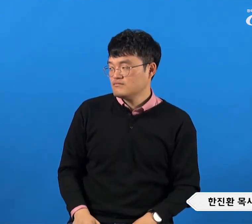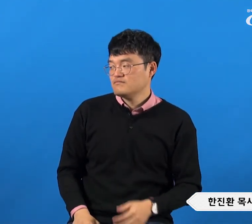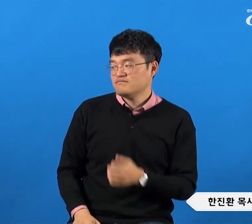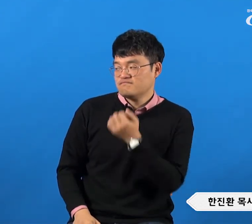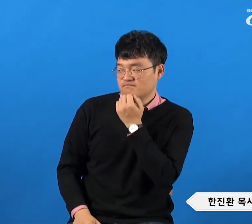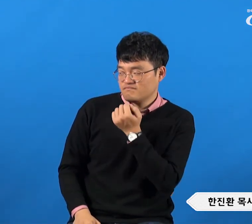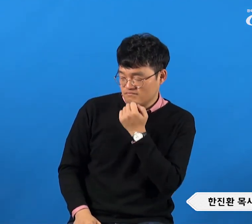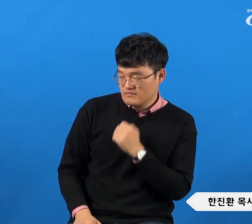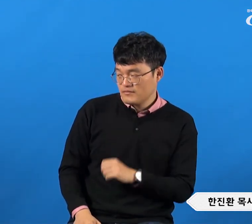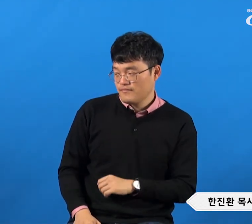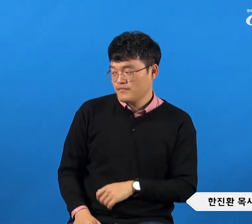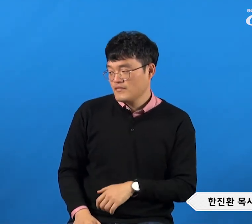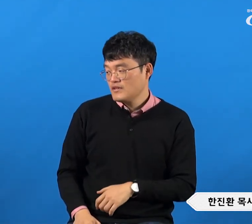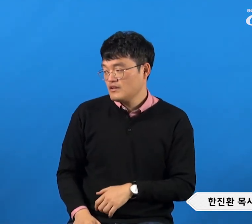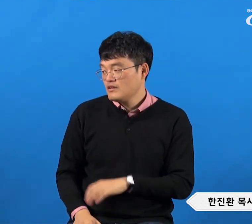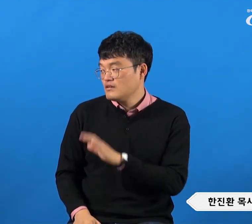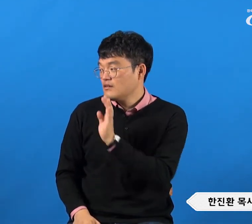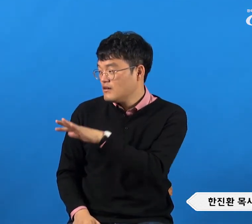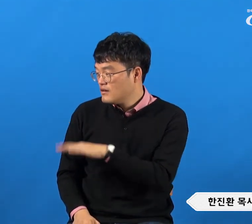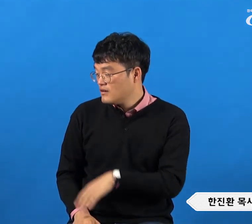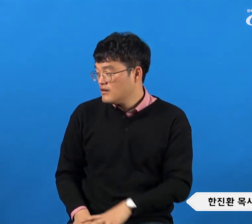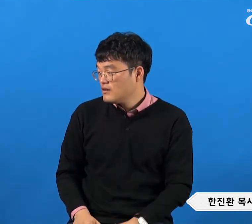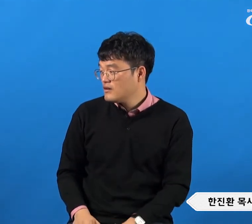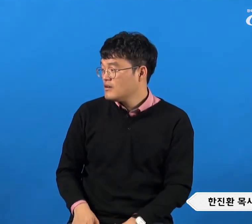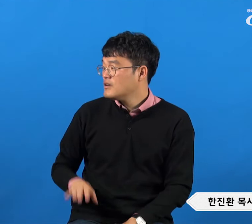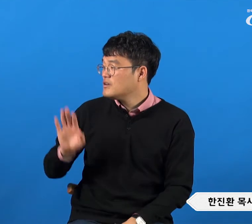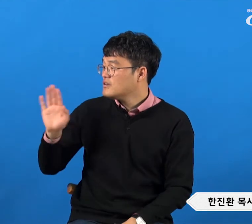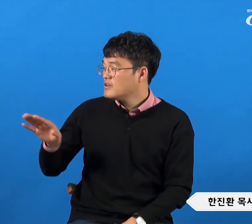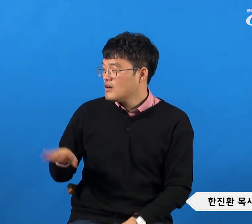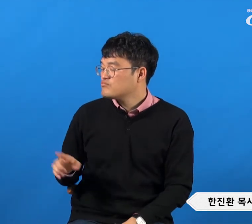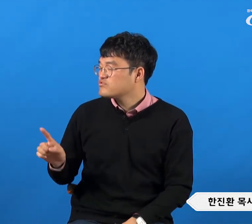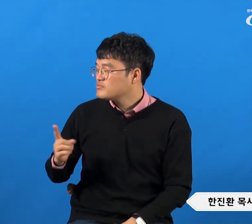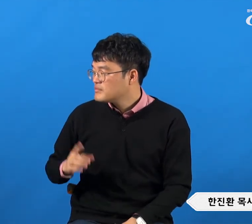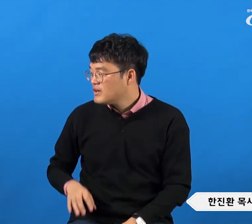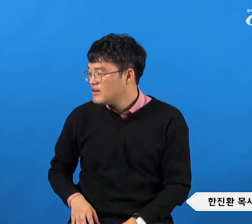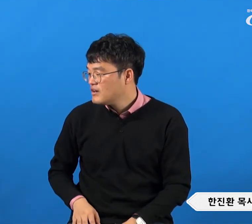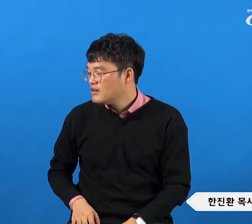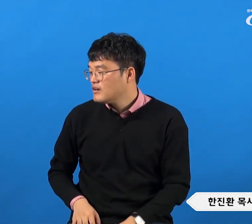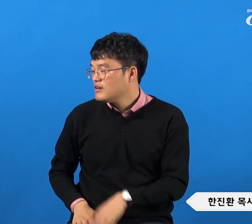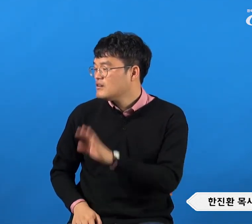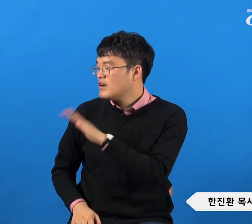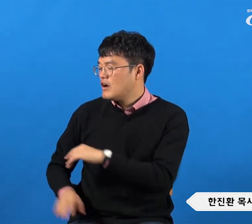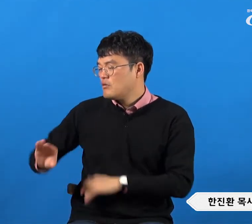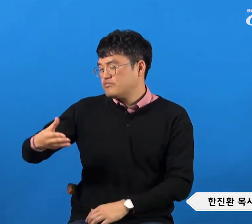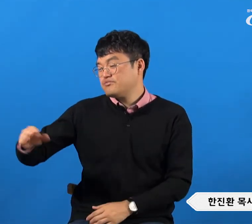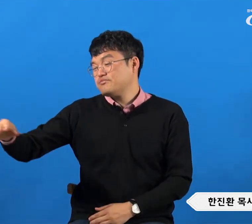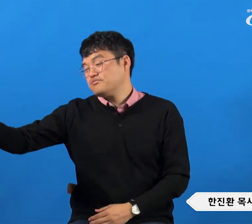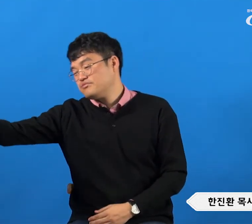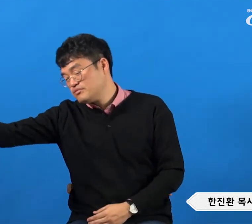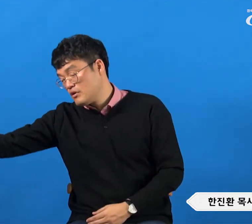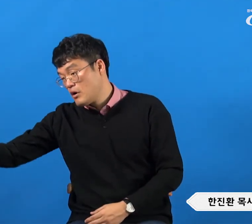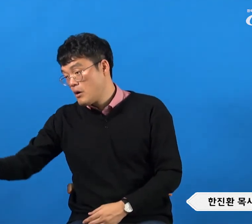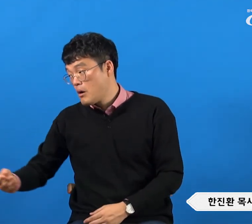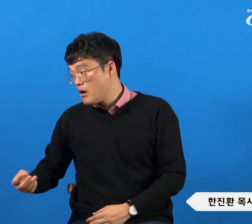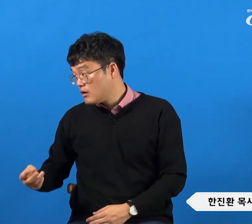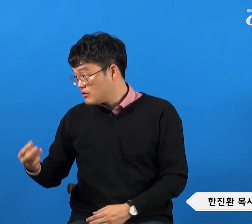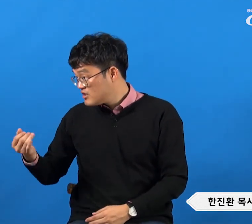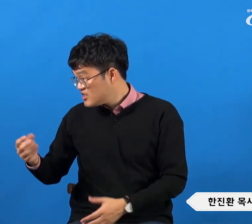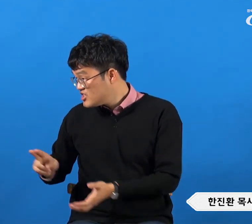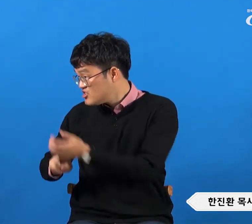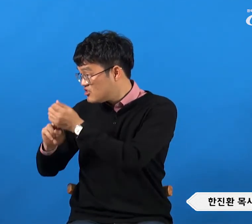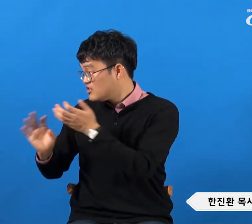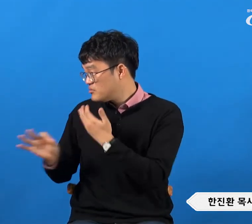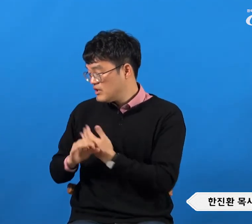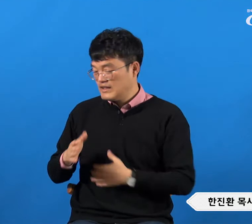친구가 피식하면서 이렇게 말했습니다. 난 무슨 말이라고? 그게 기적이면 나는